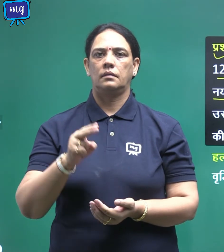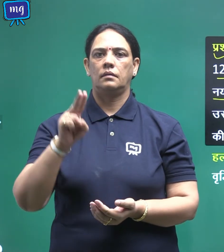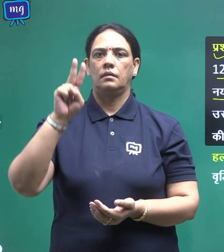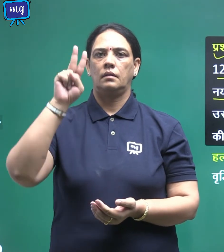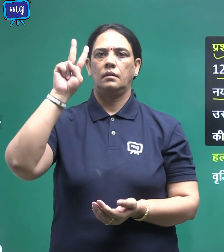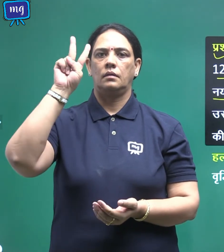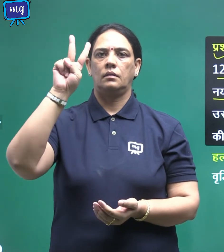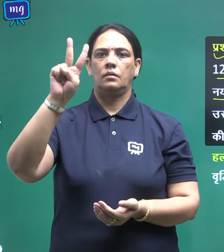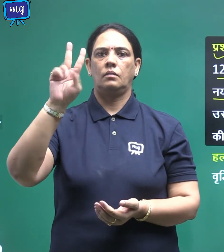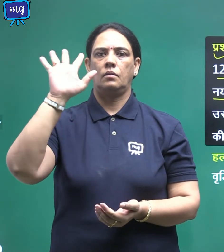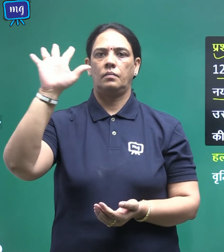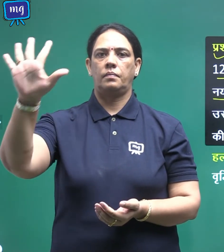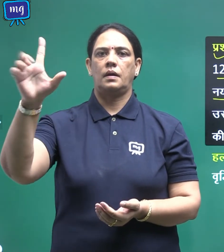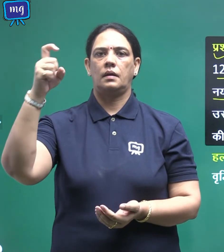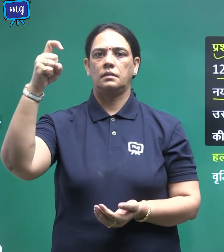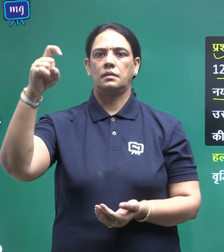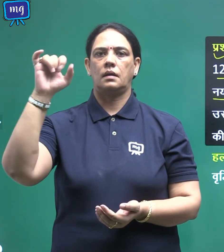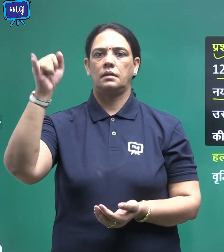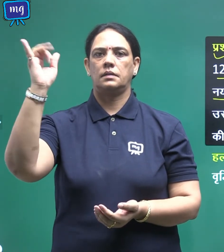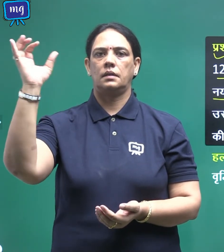25,760